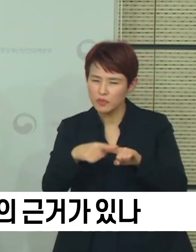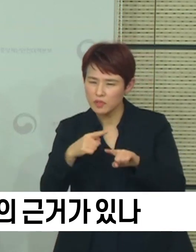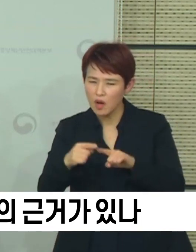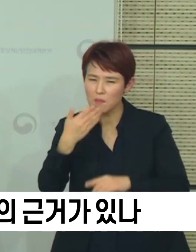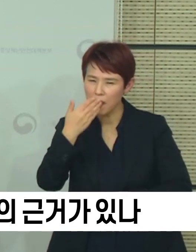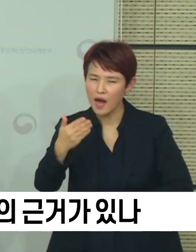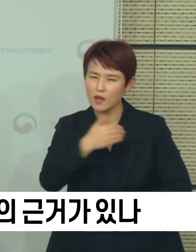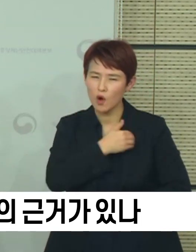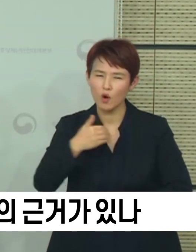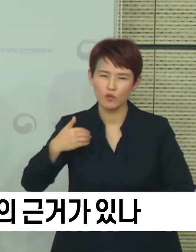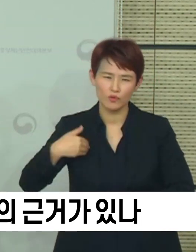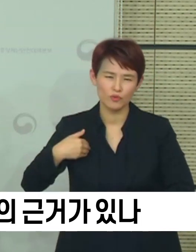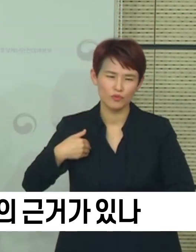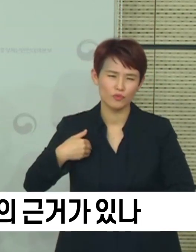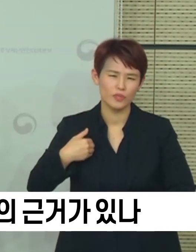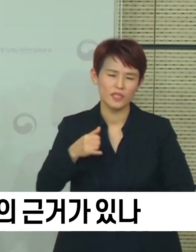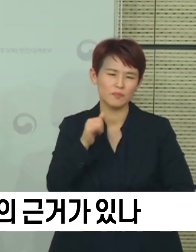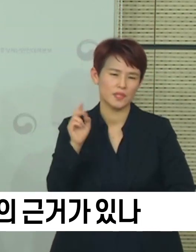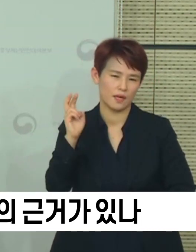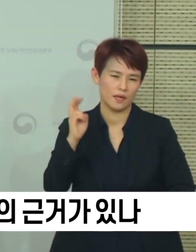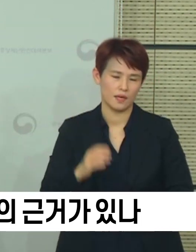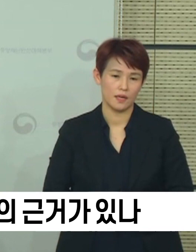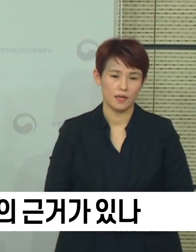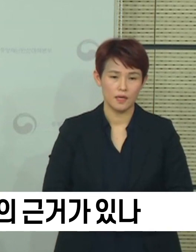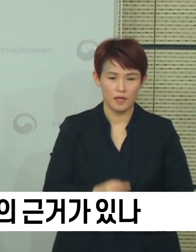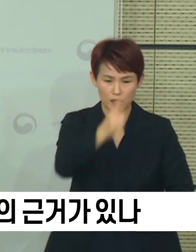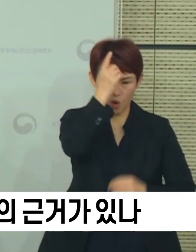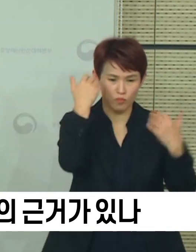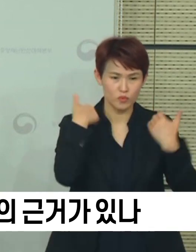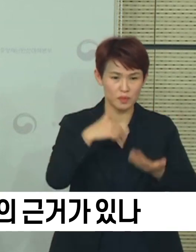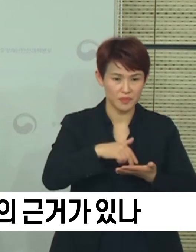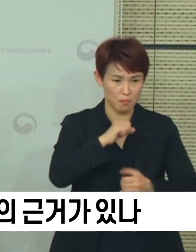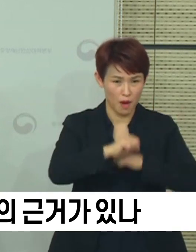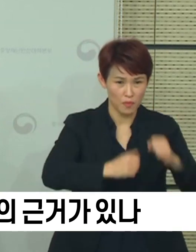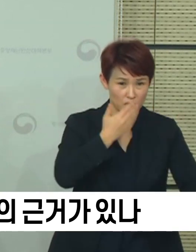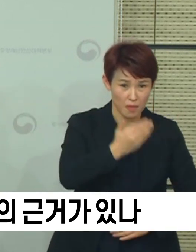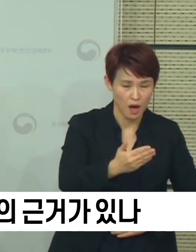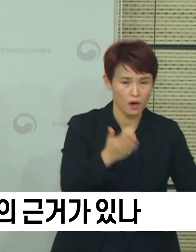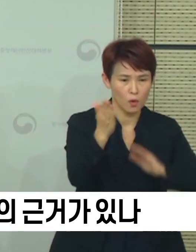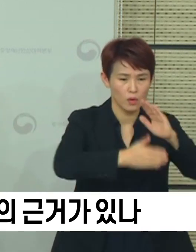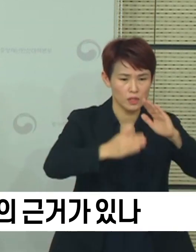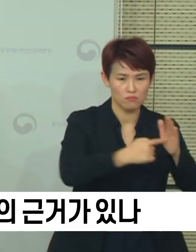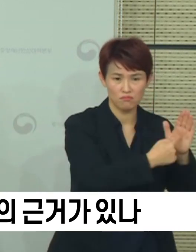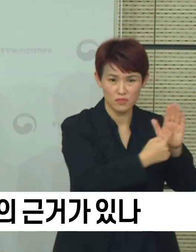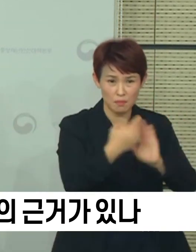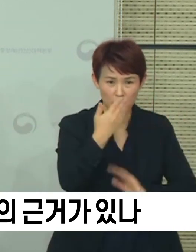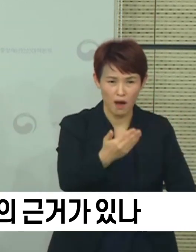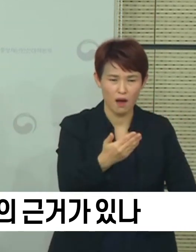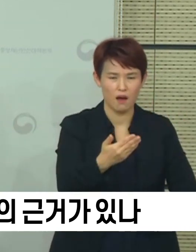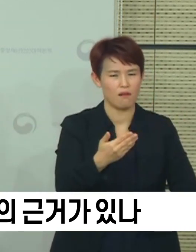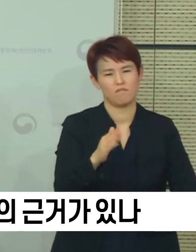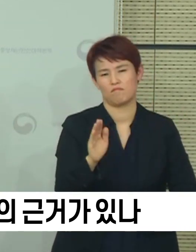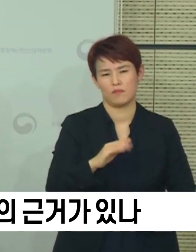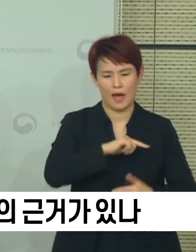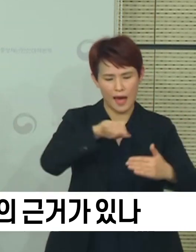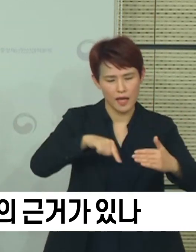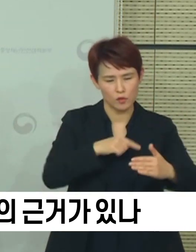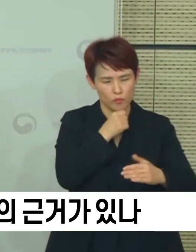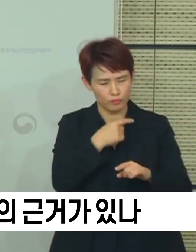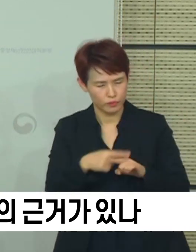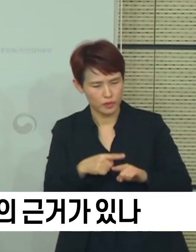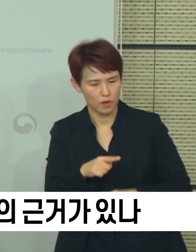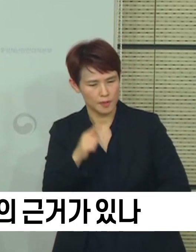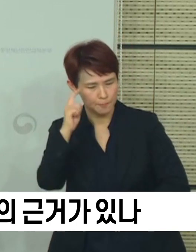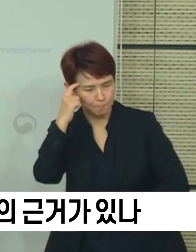있는 여유를 가질 수 있습니다. 그러나 정부 입장에서는 공식적으로 이러한 분석을 내부적으로 하고 있고